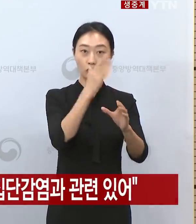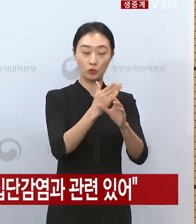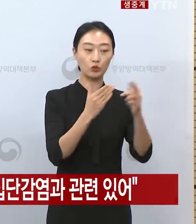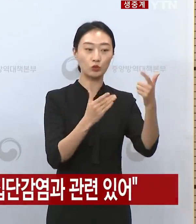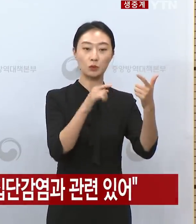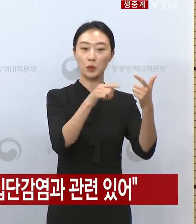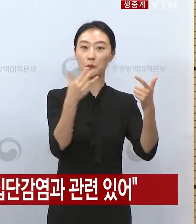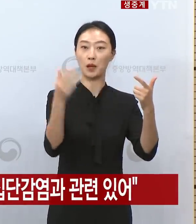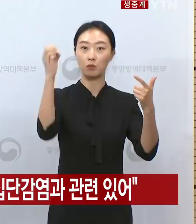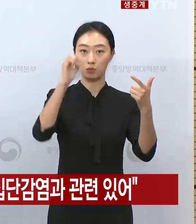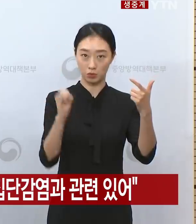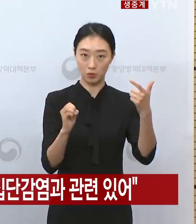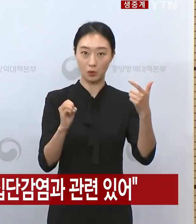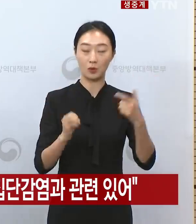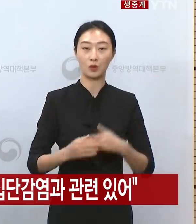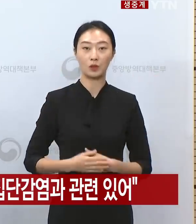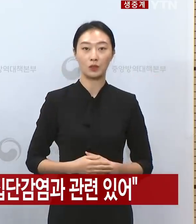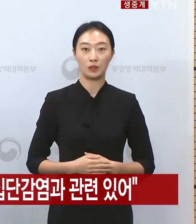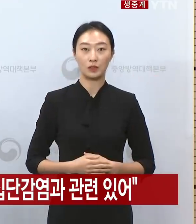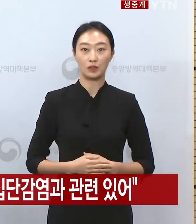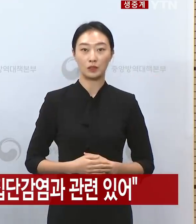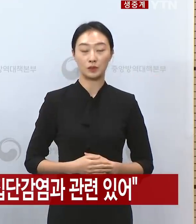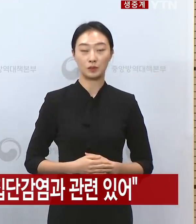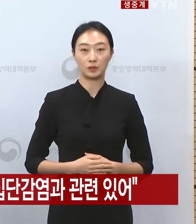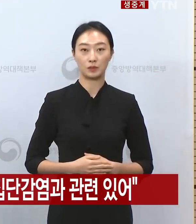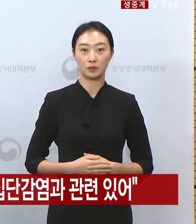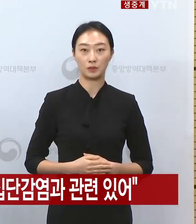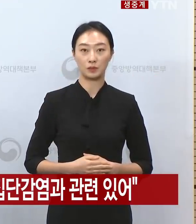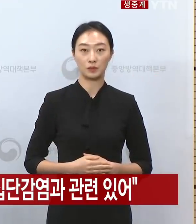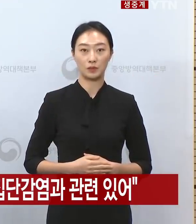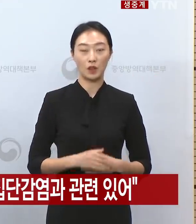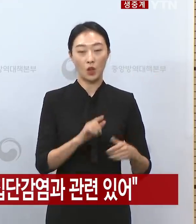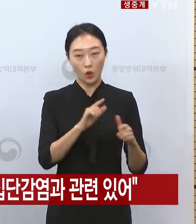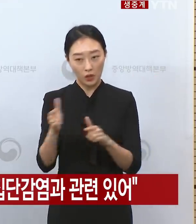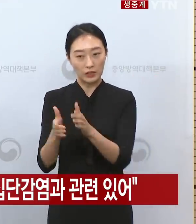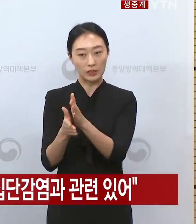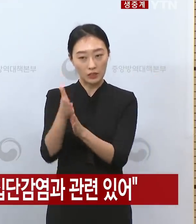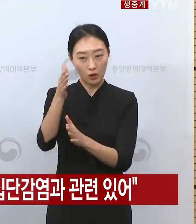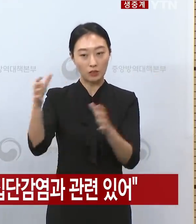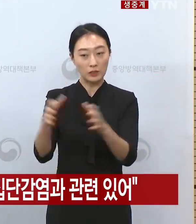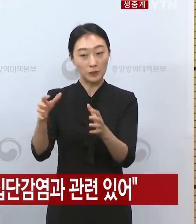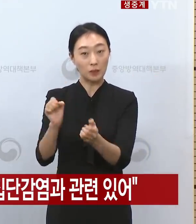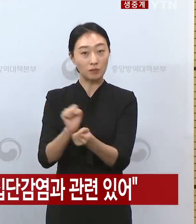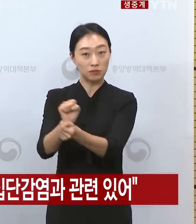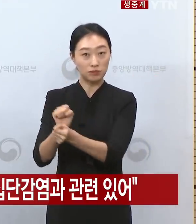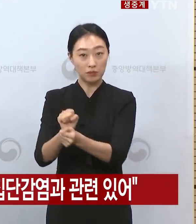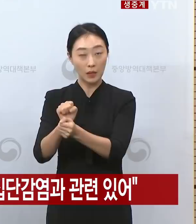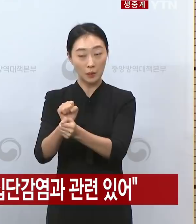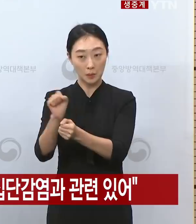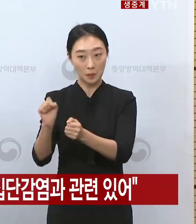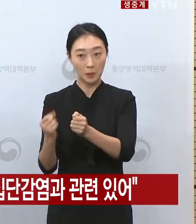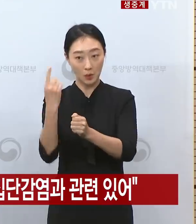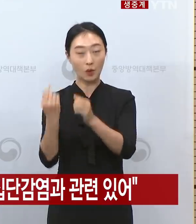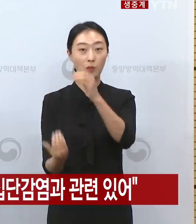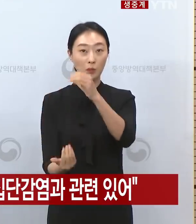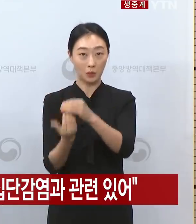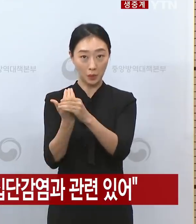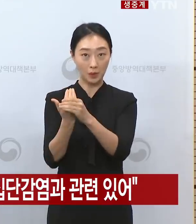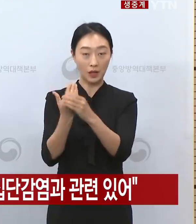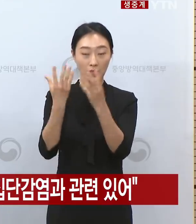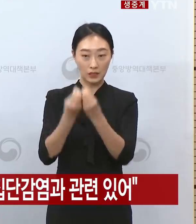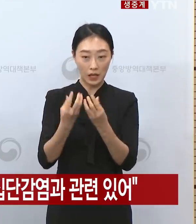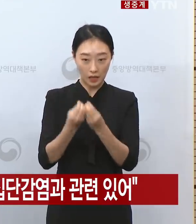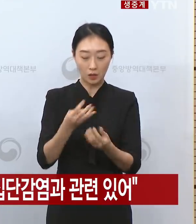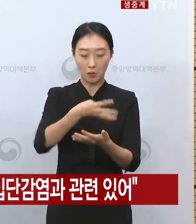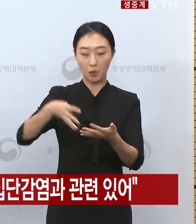있고 기타 나머지 여러 시설, 집단 시설을 통한 그런 집단 발병 사례에 대한 거는